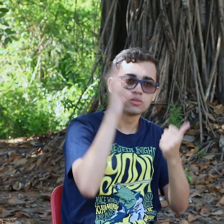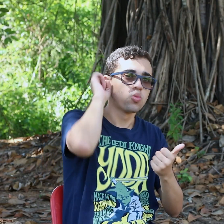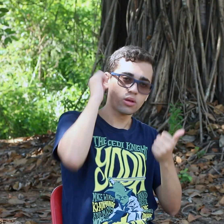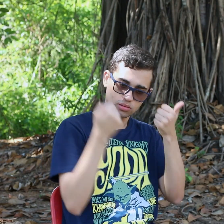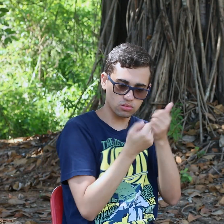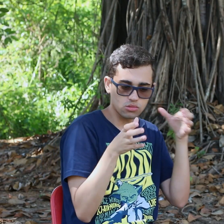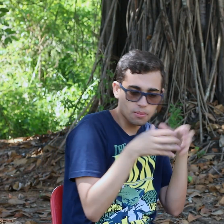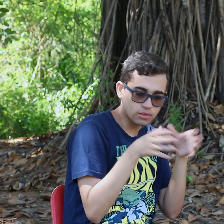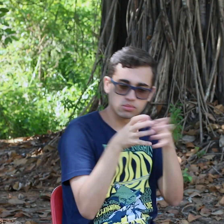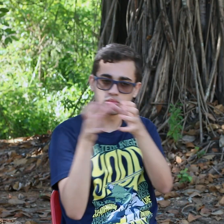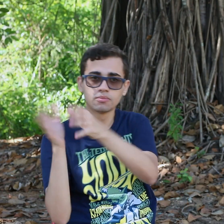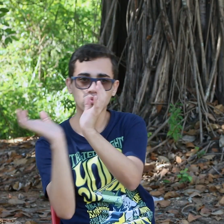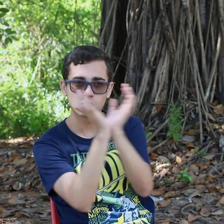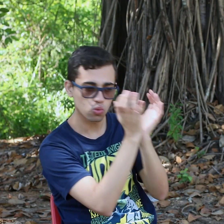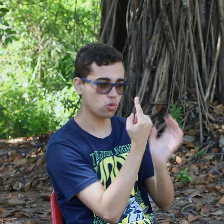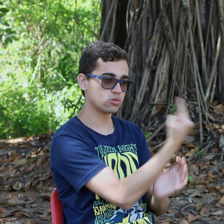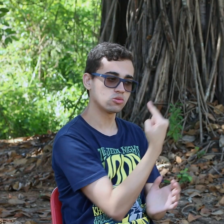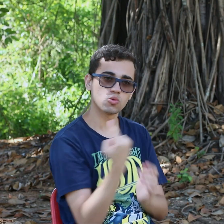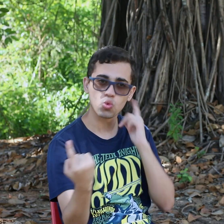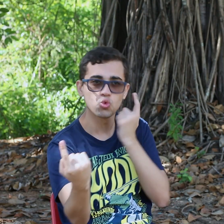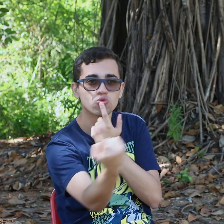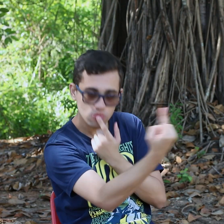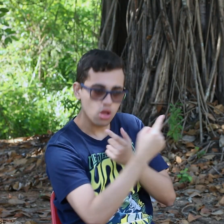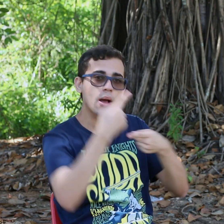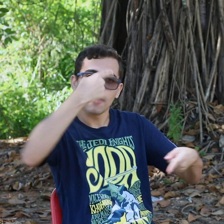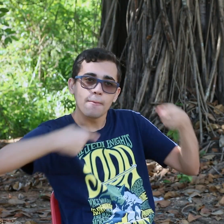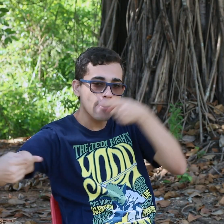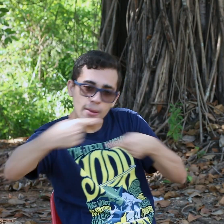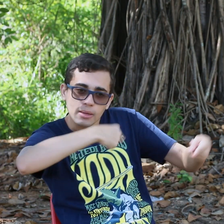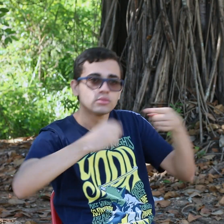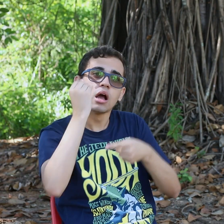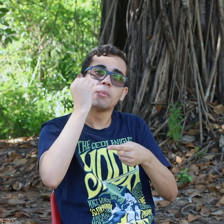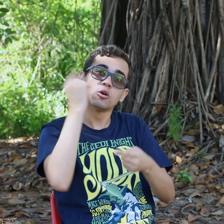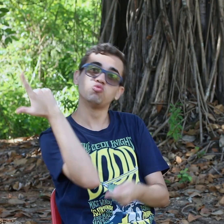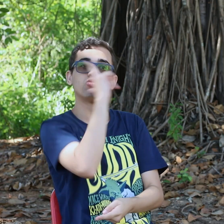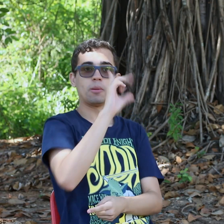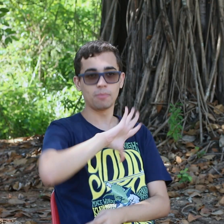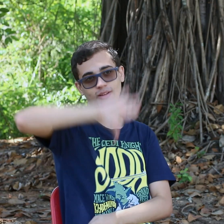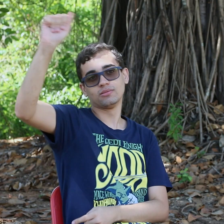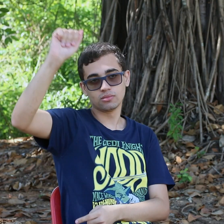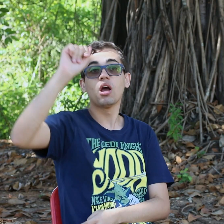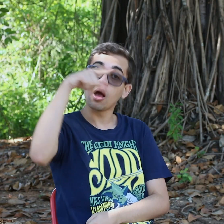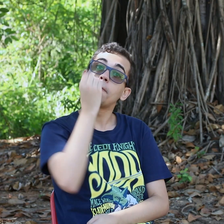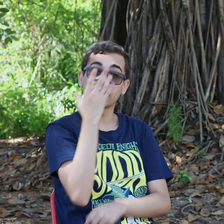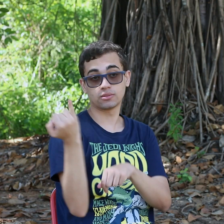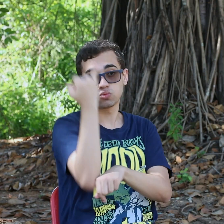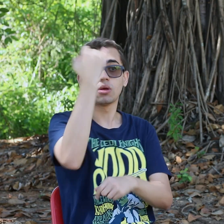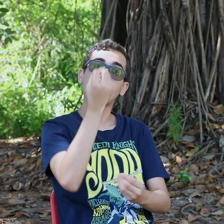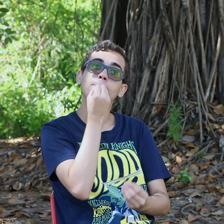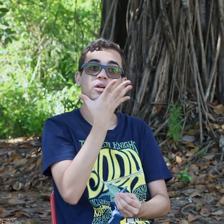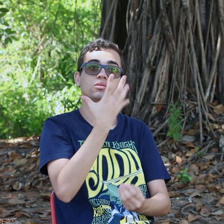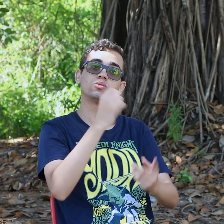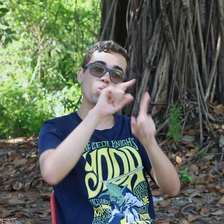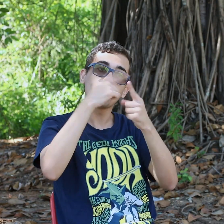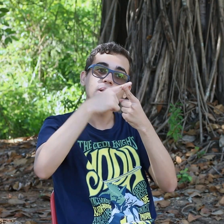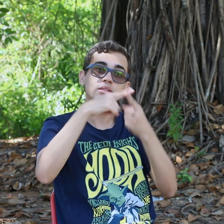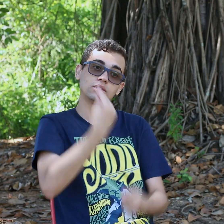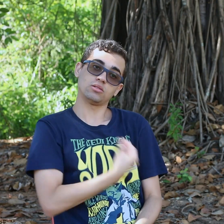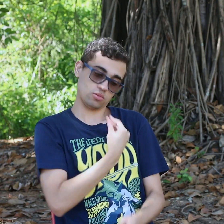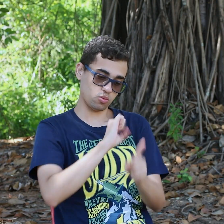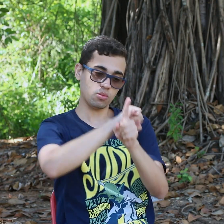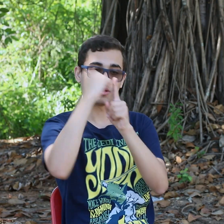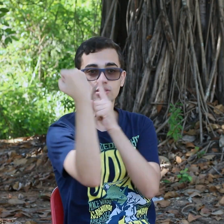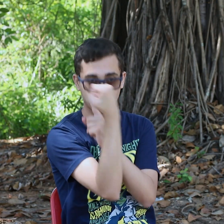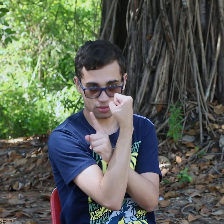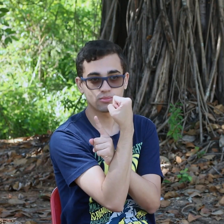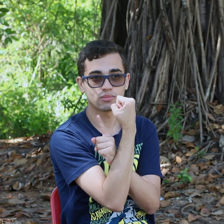ocupam esse espaço Masterchef, junto com a comunidade surda, com os alunos ouvintes, e aí isso é capaz, a gente já provou que